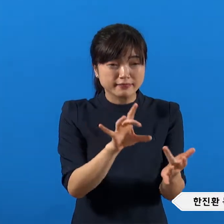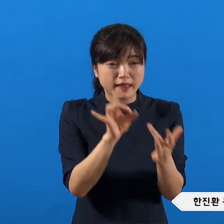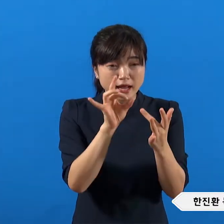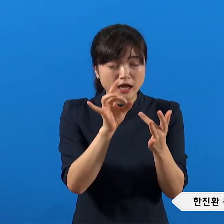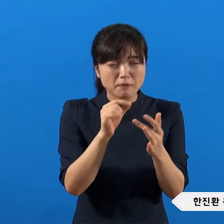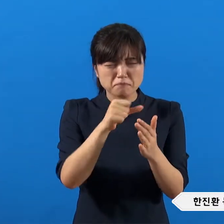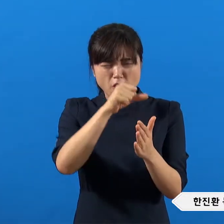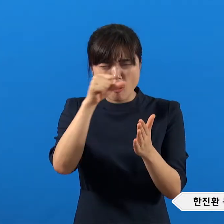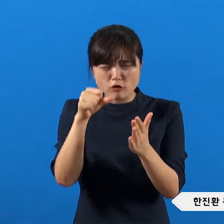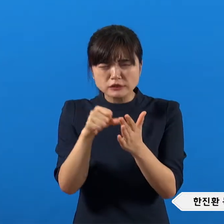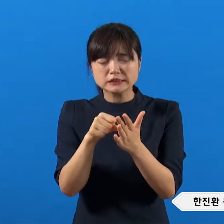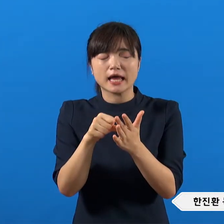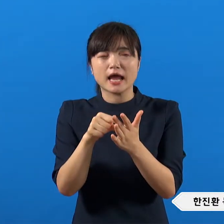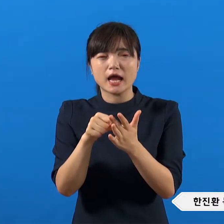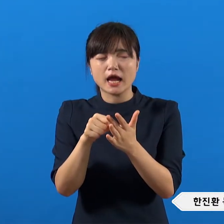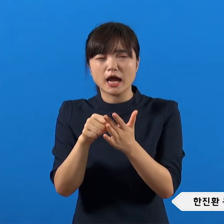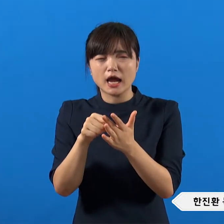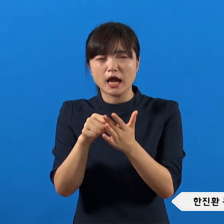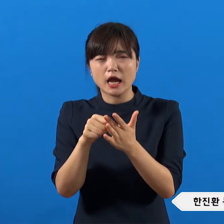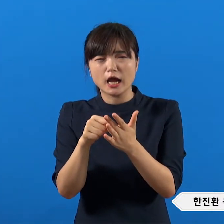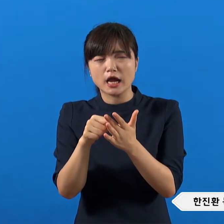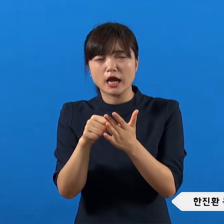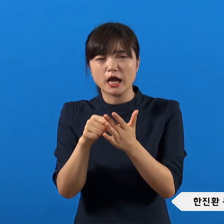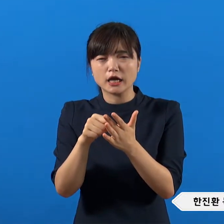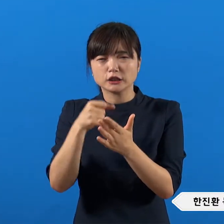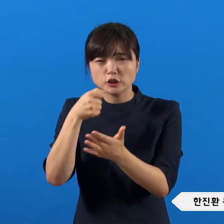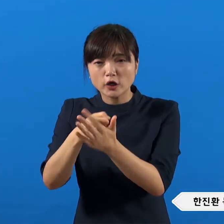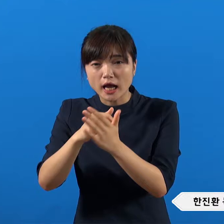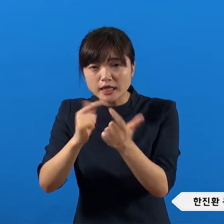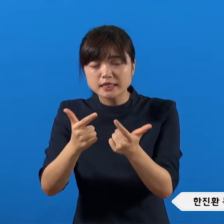아니라 순간의 선택이 영원을